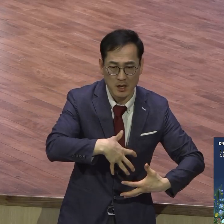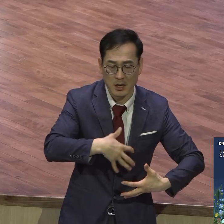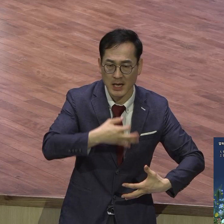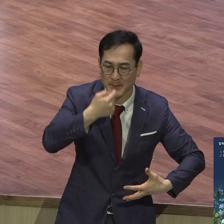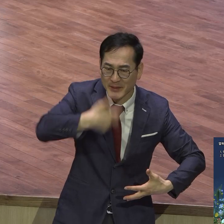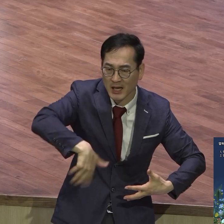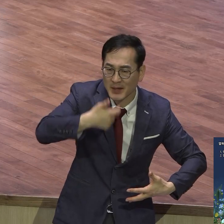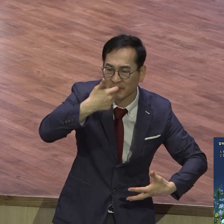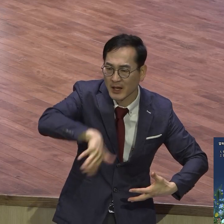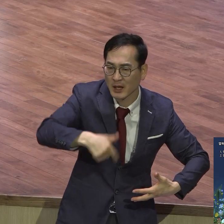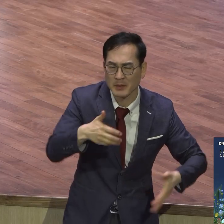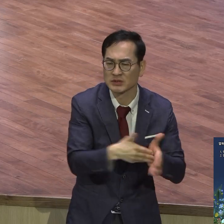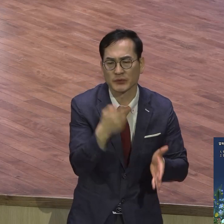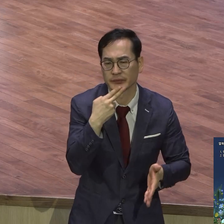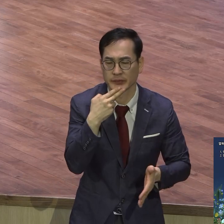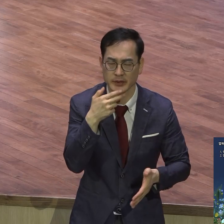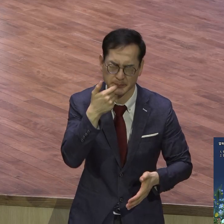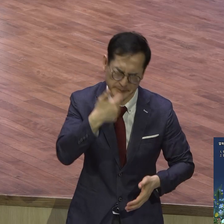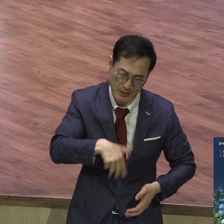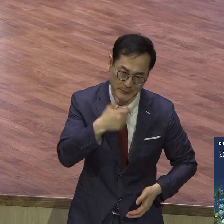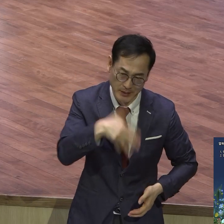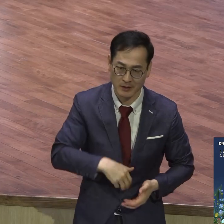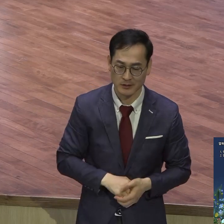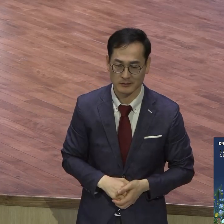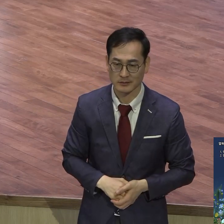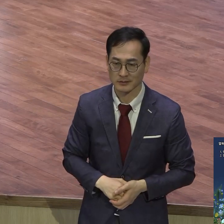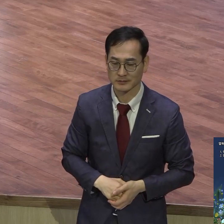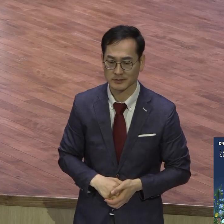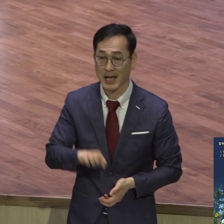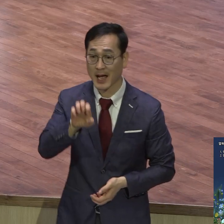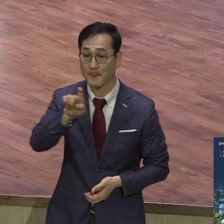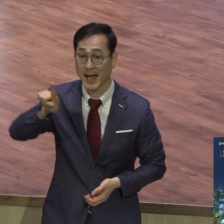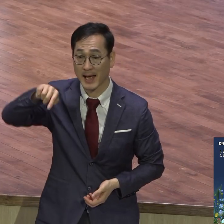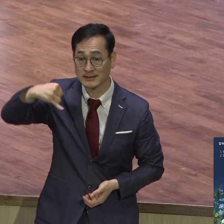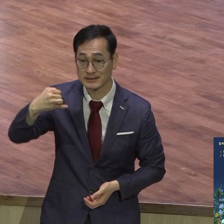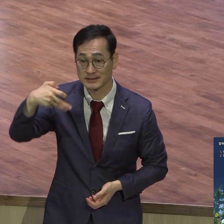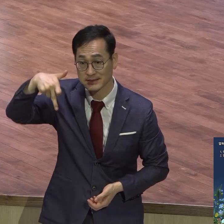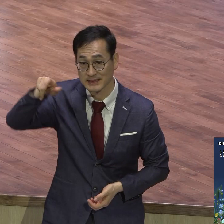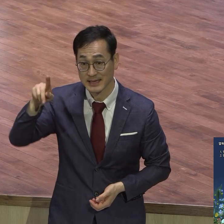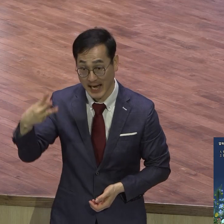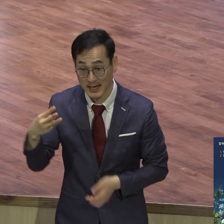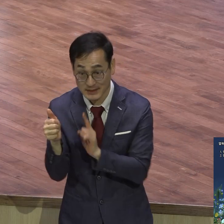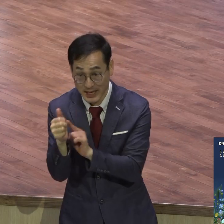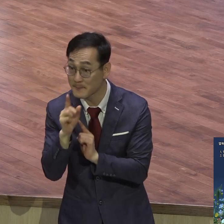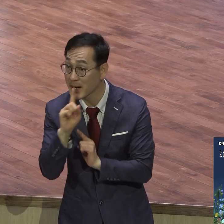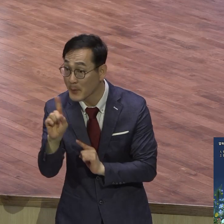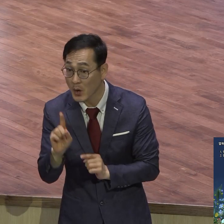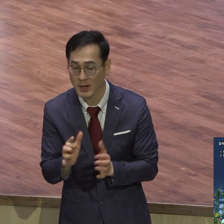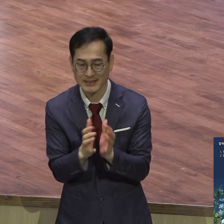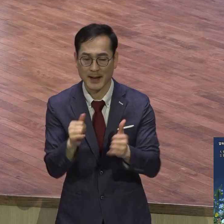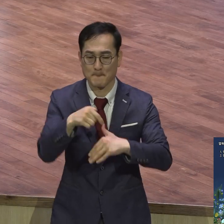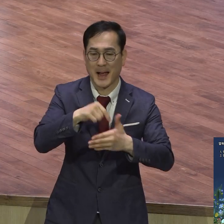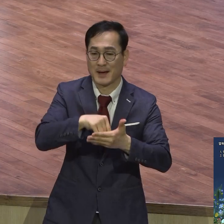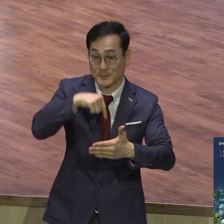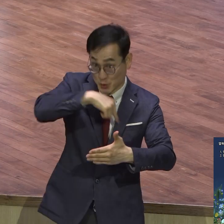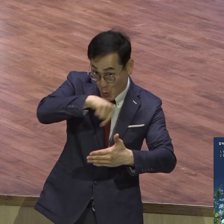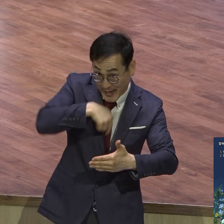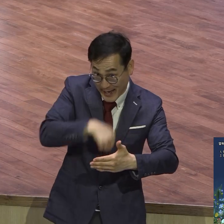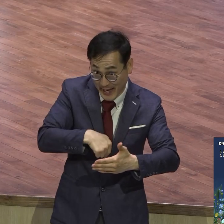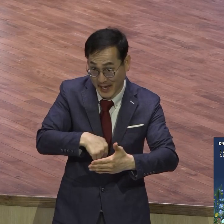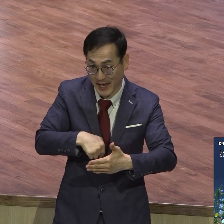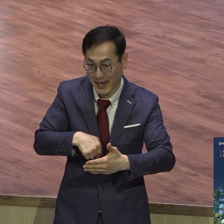유명한 과학자 물리학자 철학자 신학자 잖아요. 그분이 그걸 말했잖아요. 사람의 마음속에 하나님이